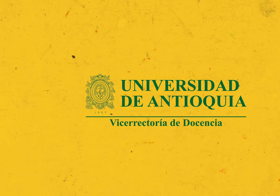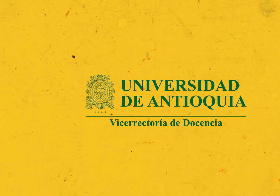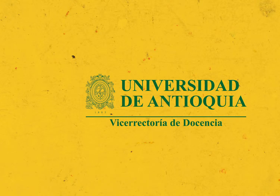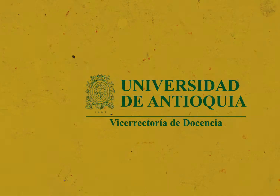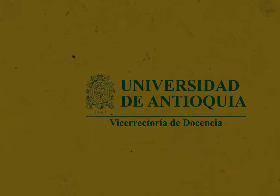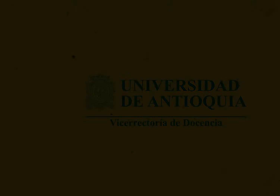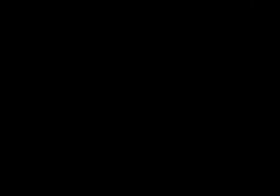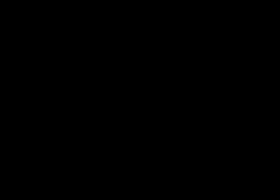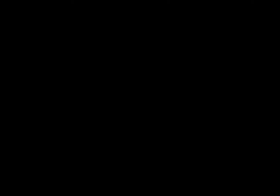Un